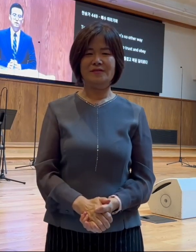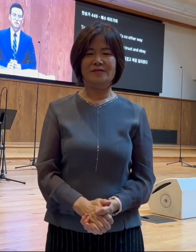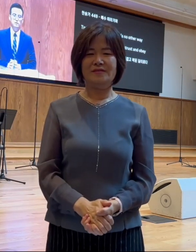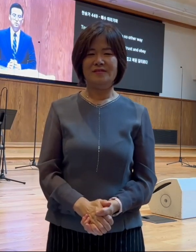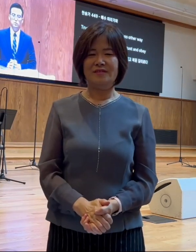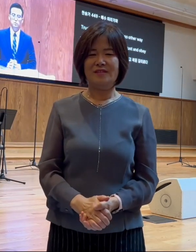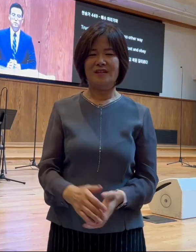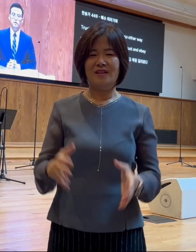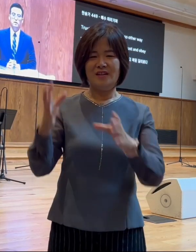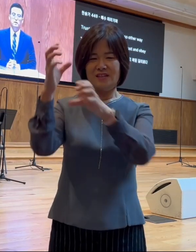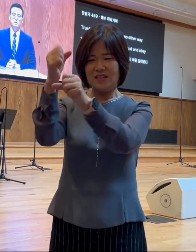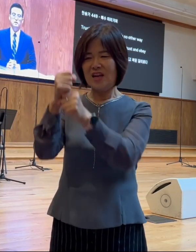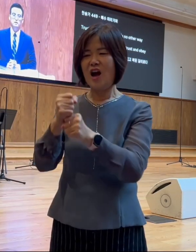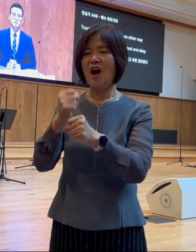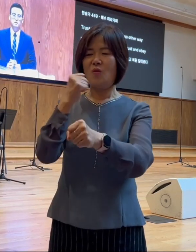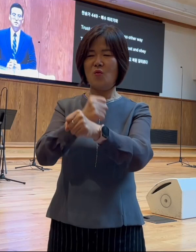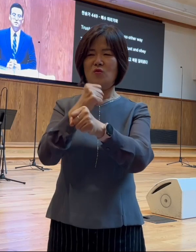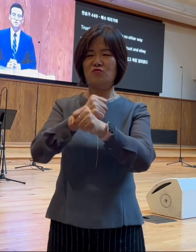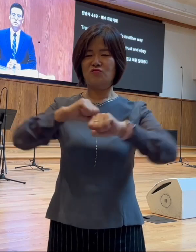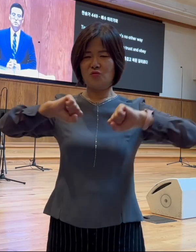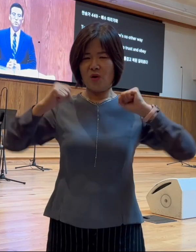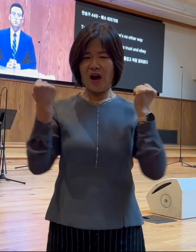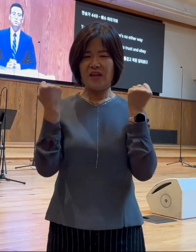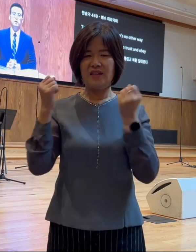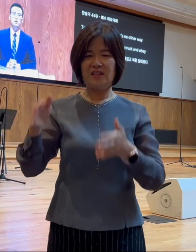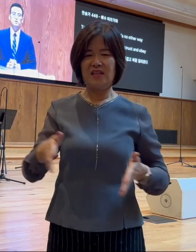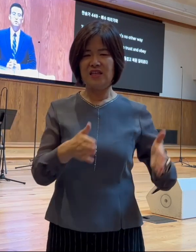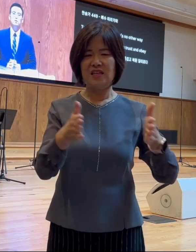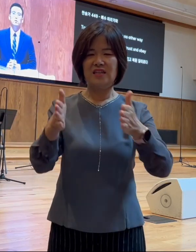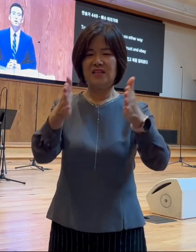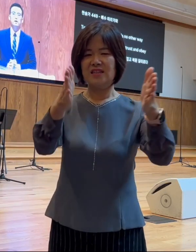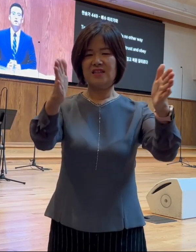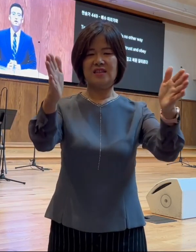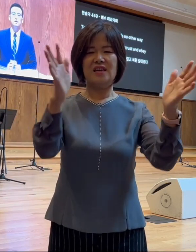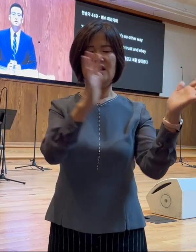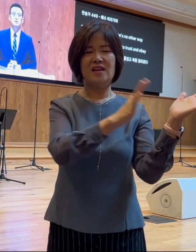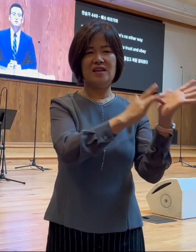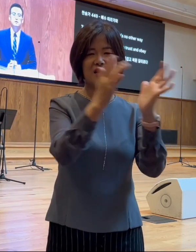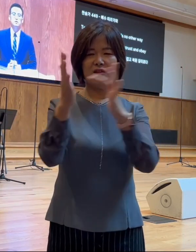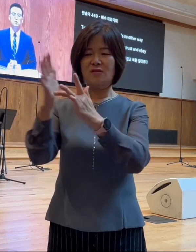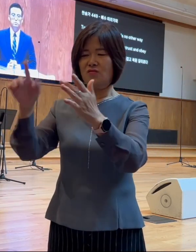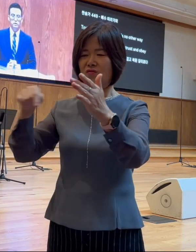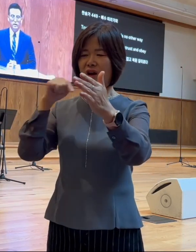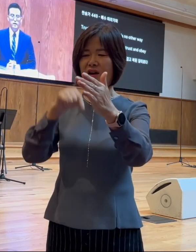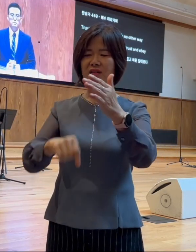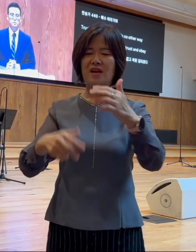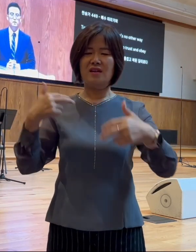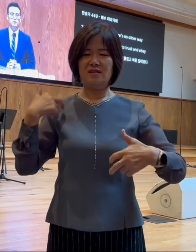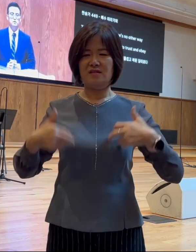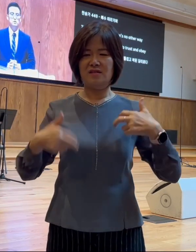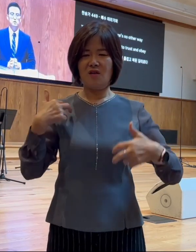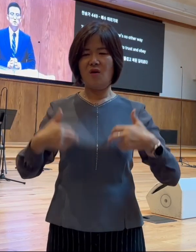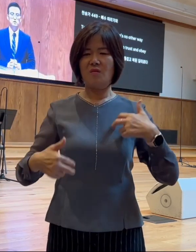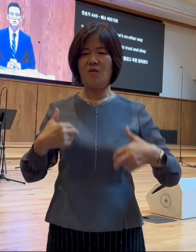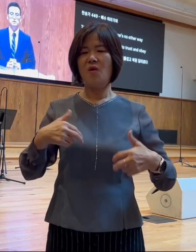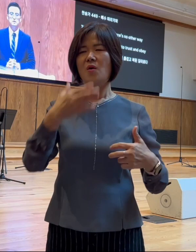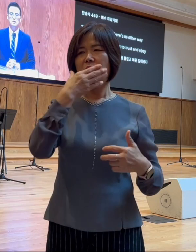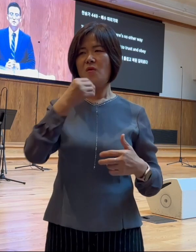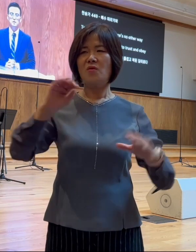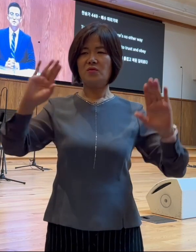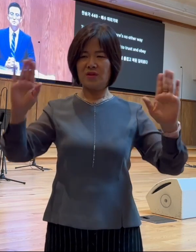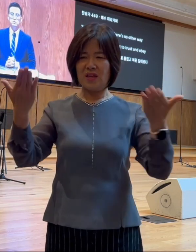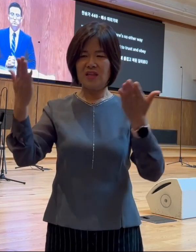Trust and obey. There's no other way to be happy in